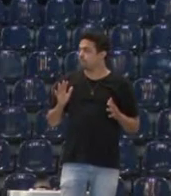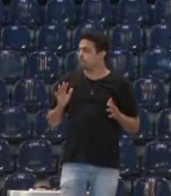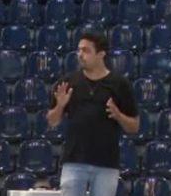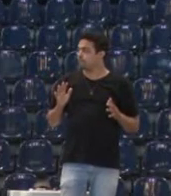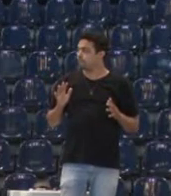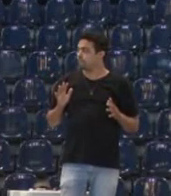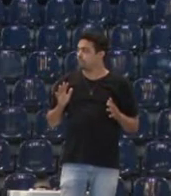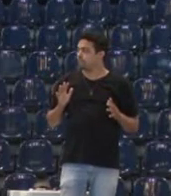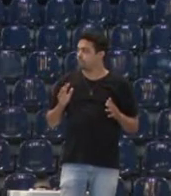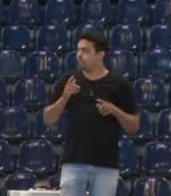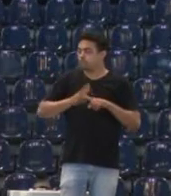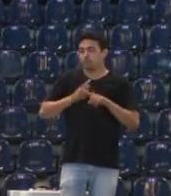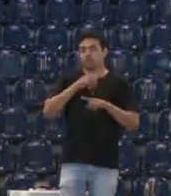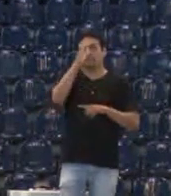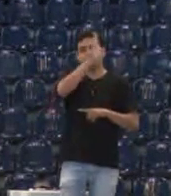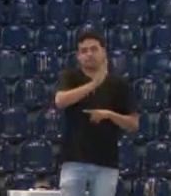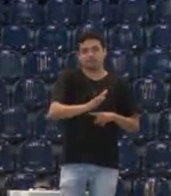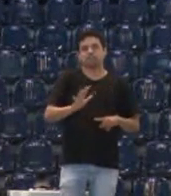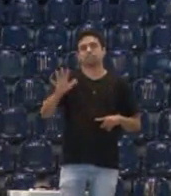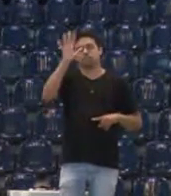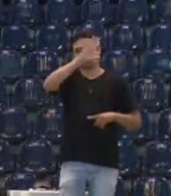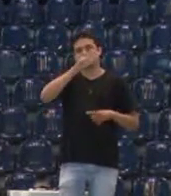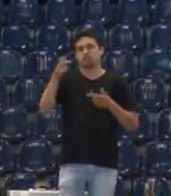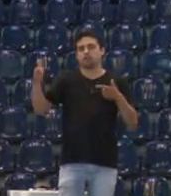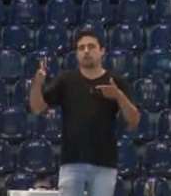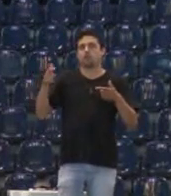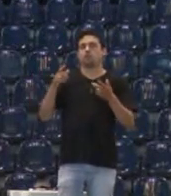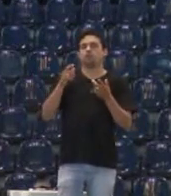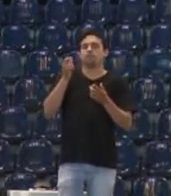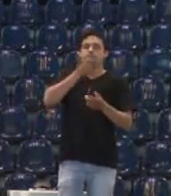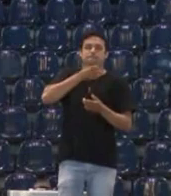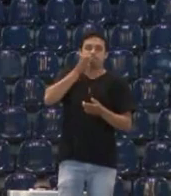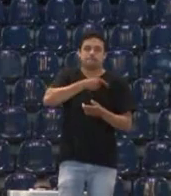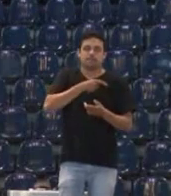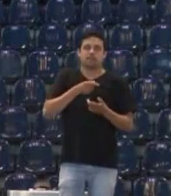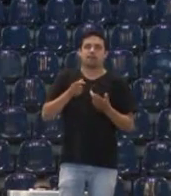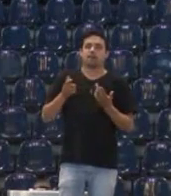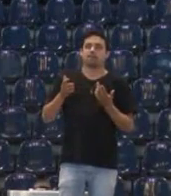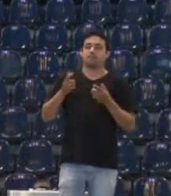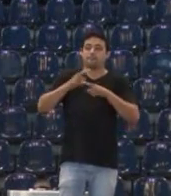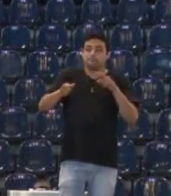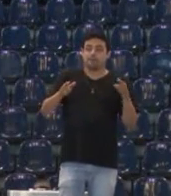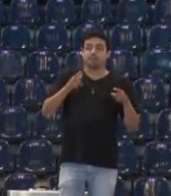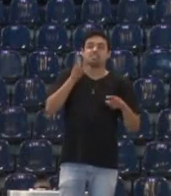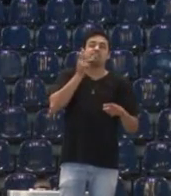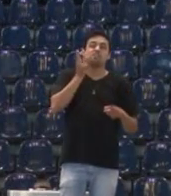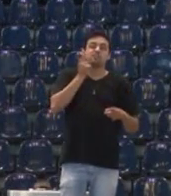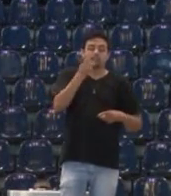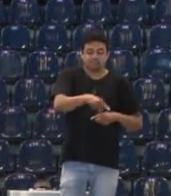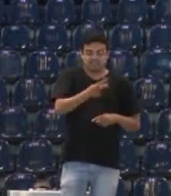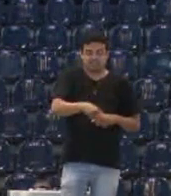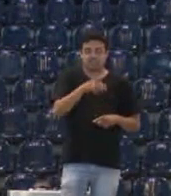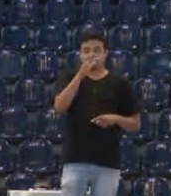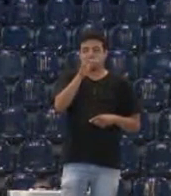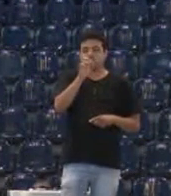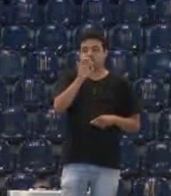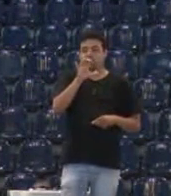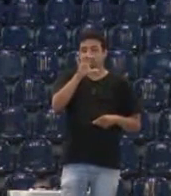que brasileiro tira onda tiras a o faz gozação mas cearense fresca